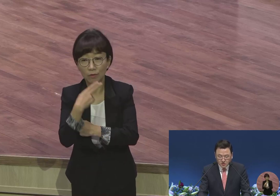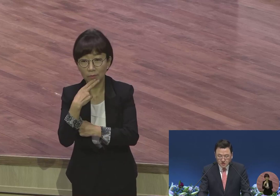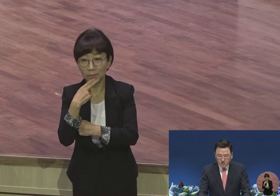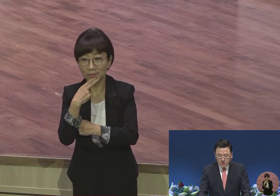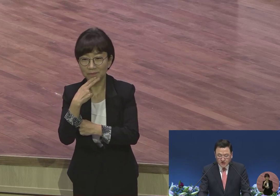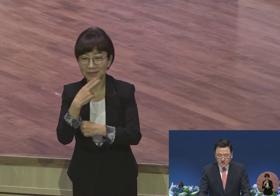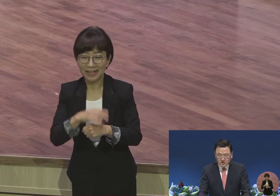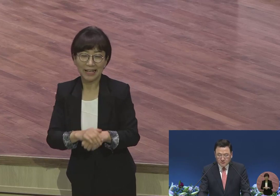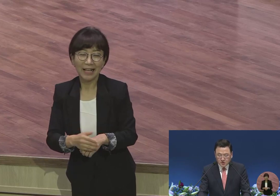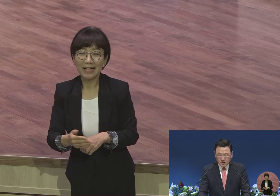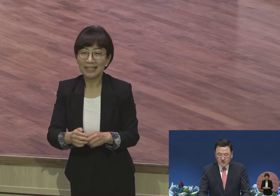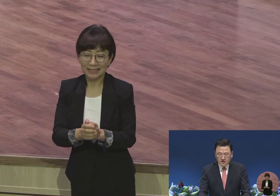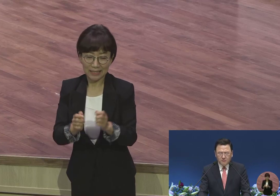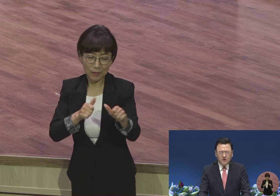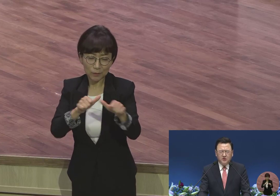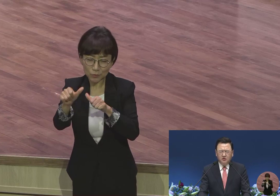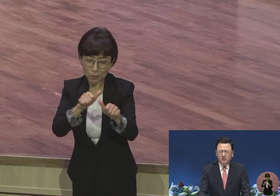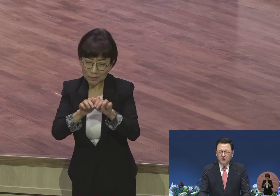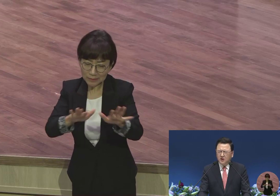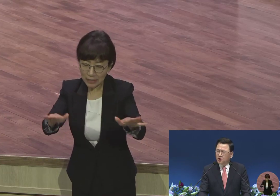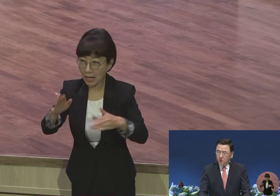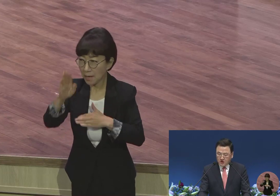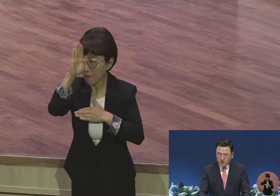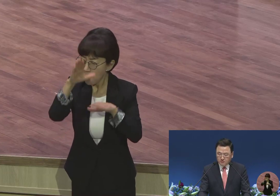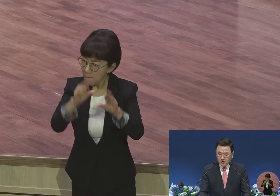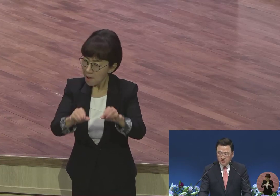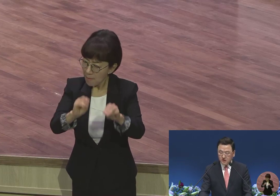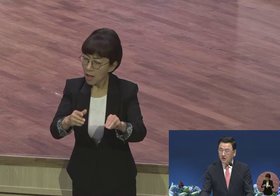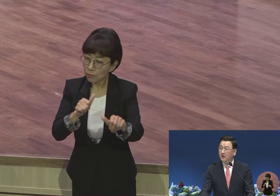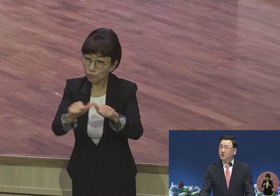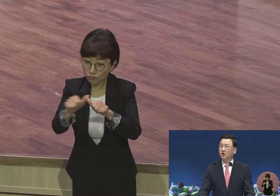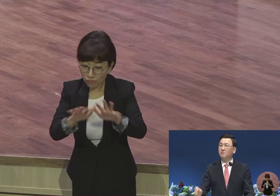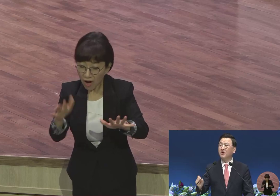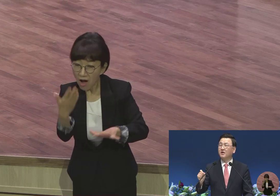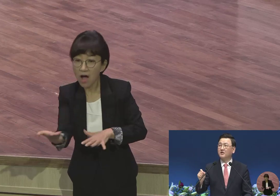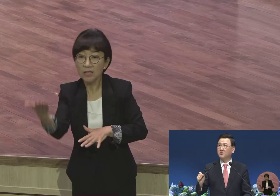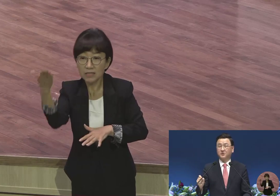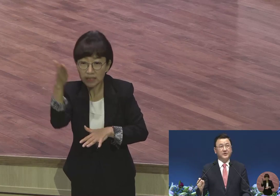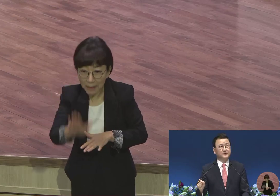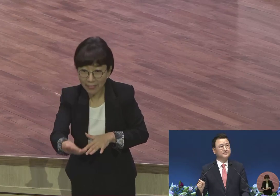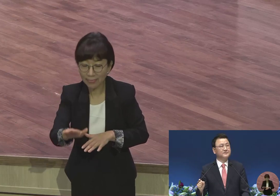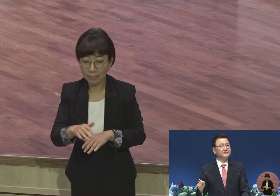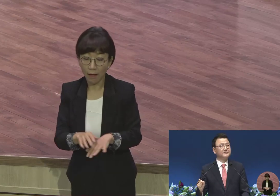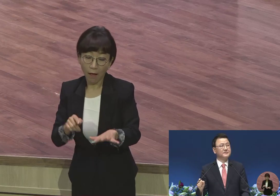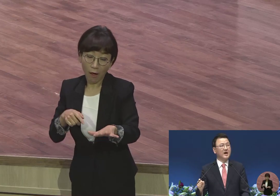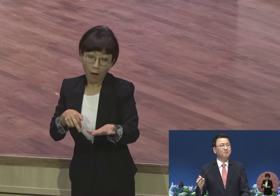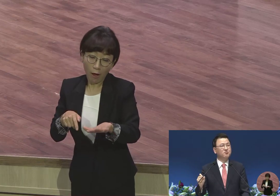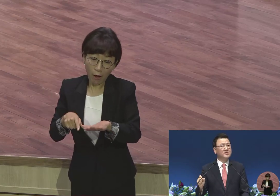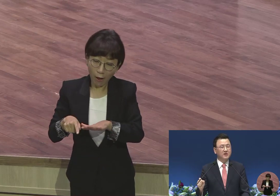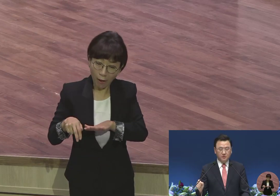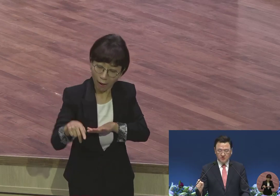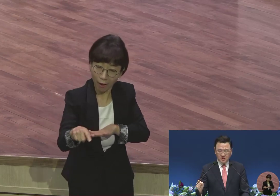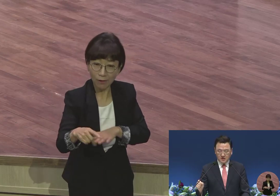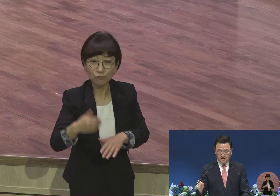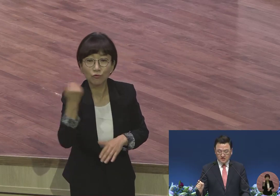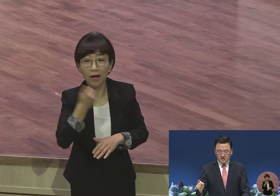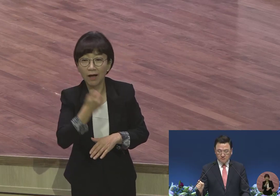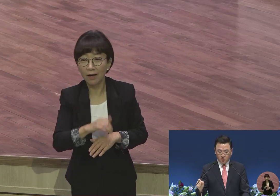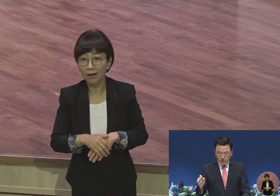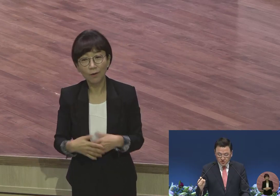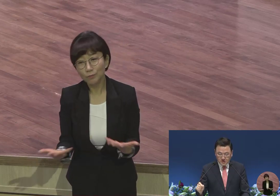치유의 장소라고 하지만 필요한 사람들은 절대 치유할 수 없는 절망의 장소예요. 아픔의